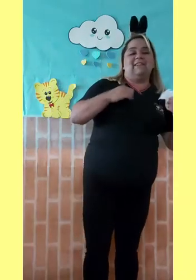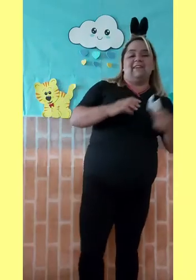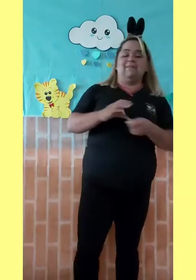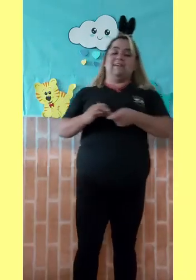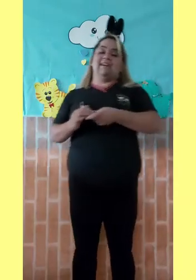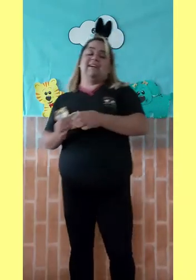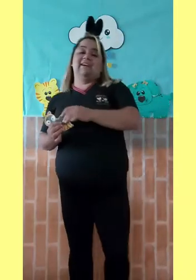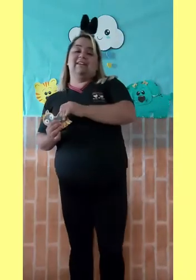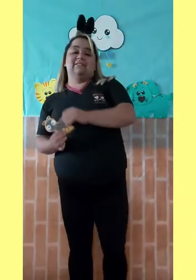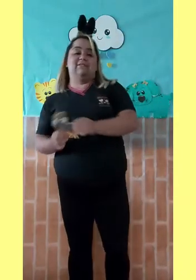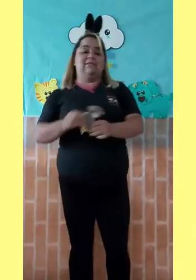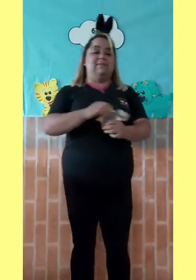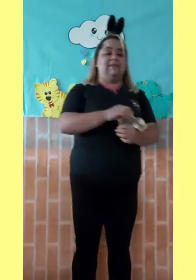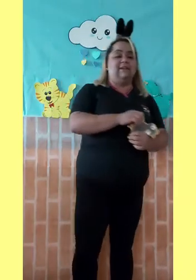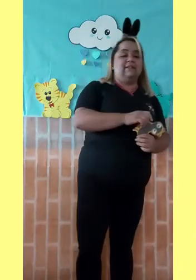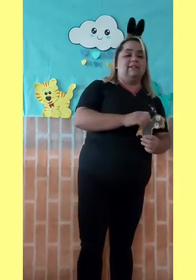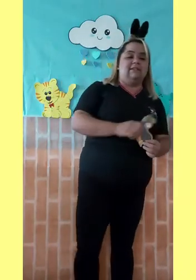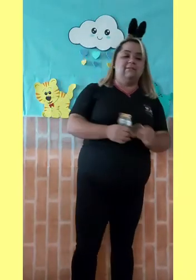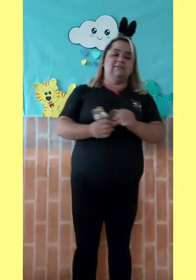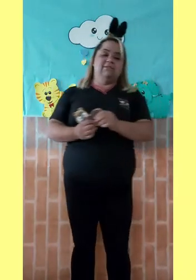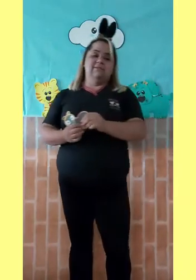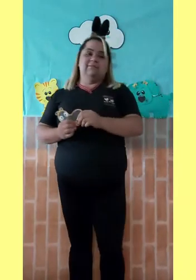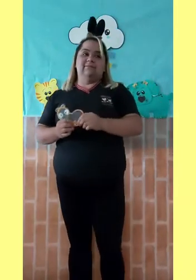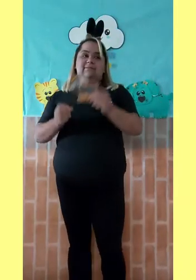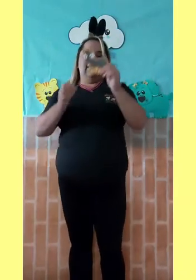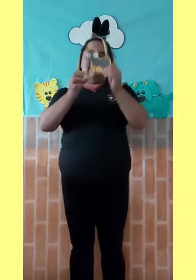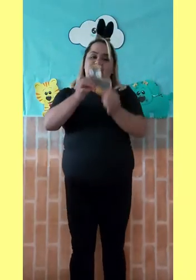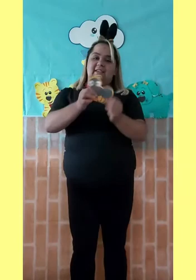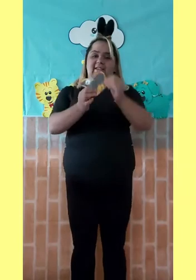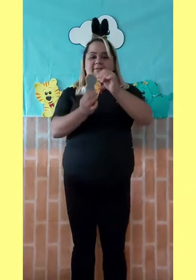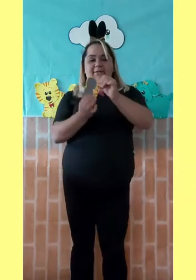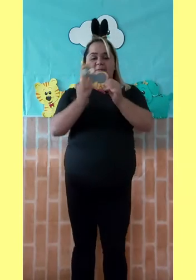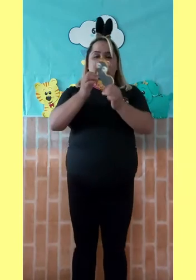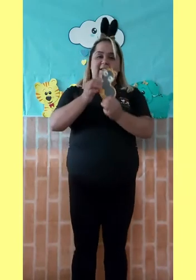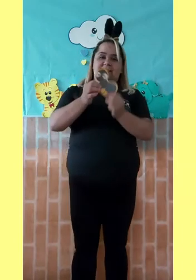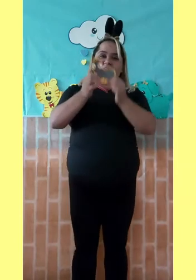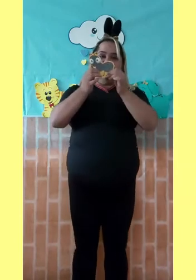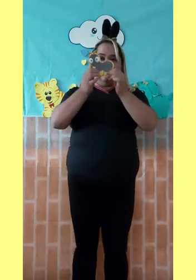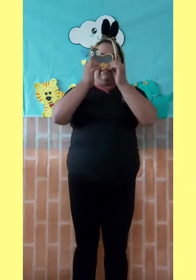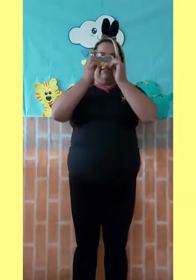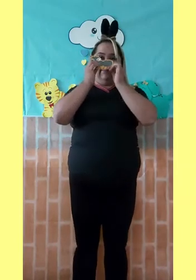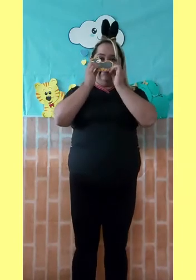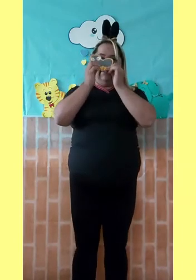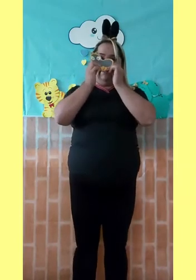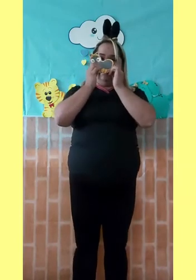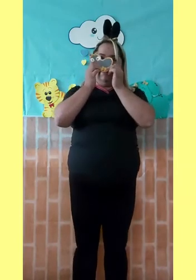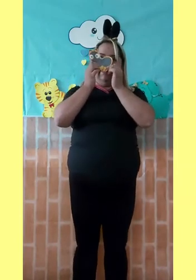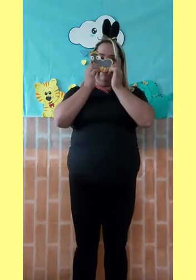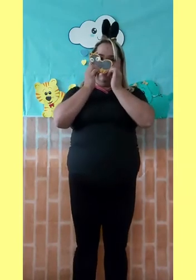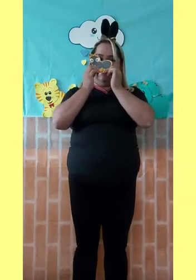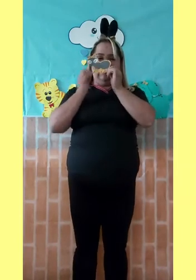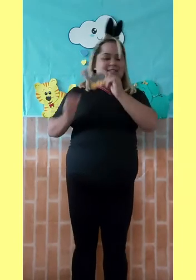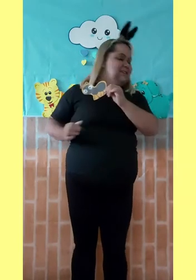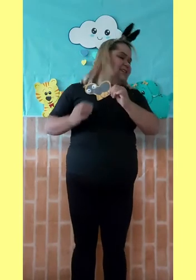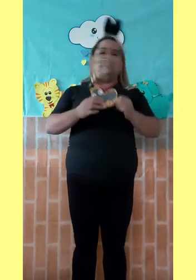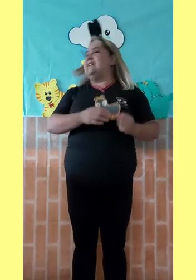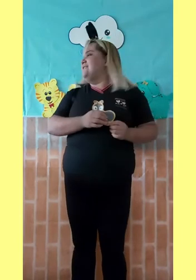a fomeguinha subiu no meu nariz E